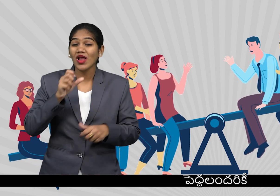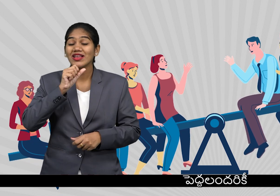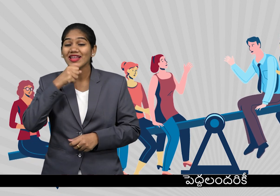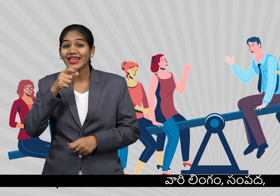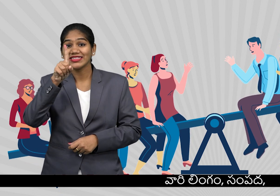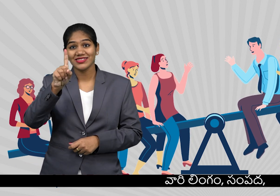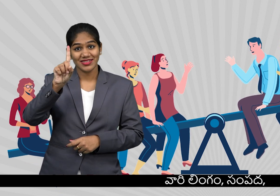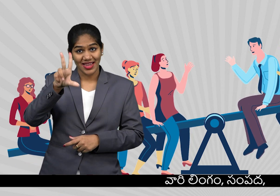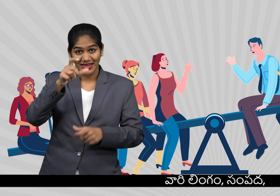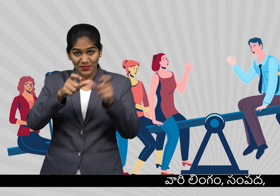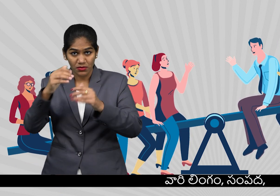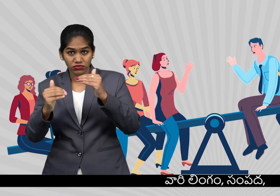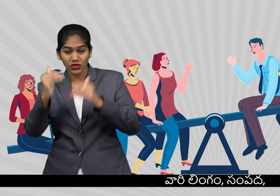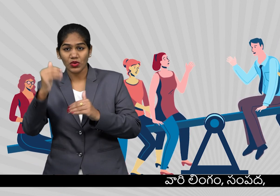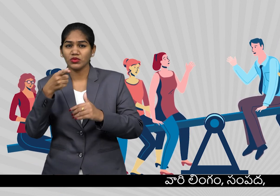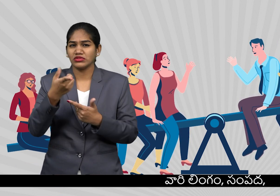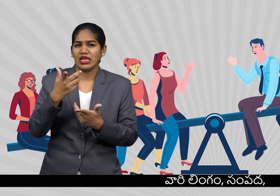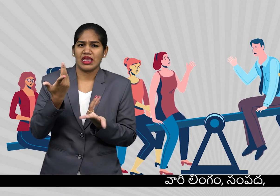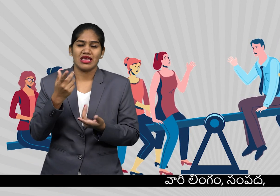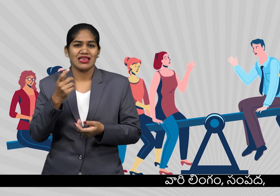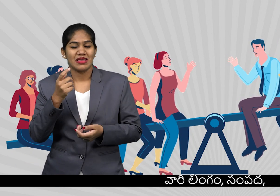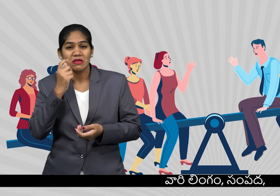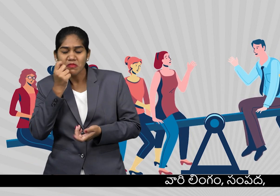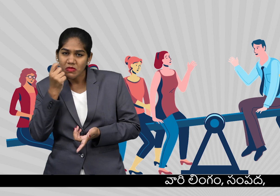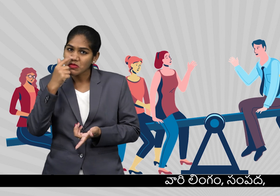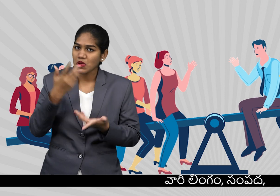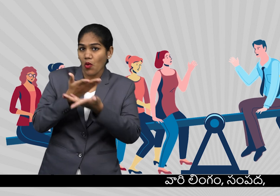పెద్దలందరికీ వారి లింగం, సంపద,